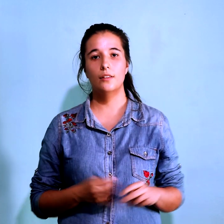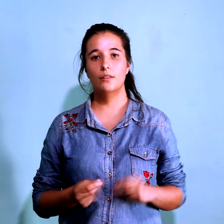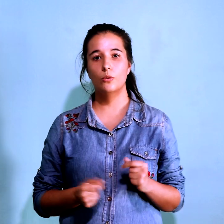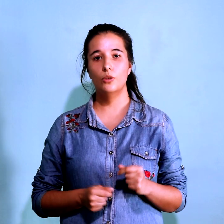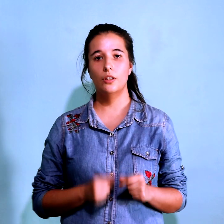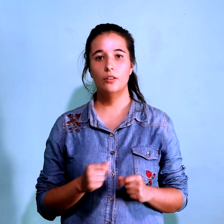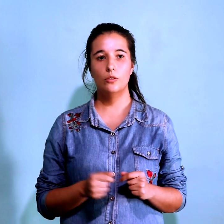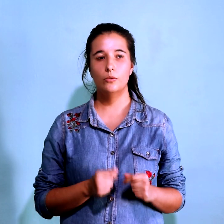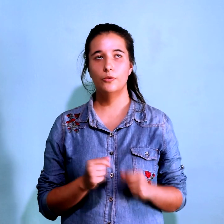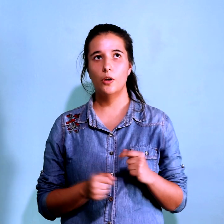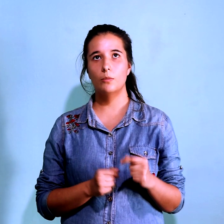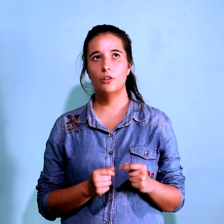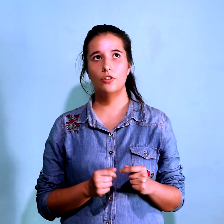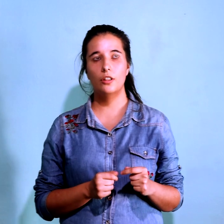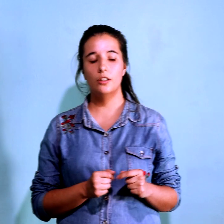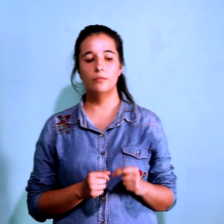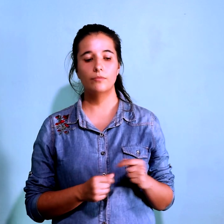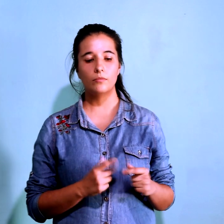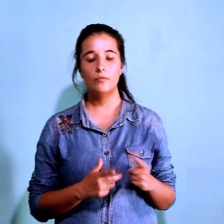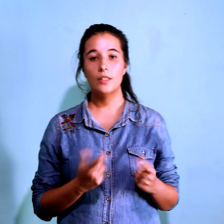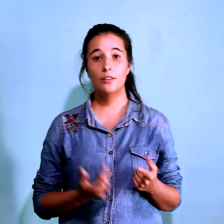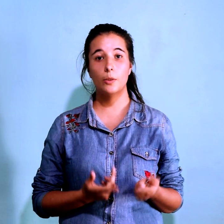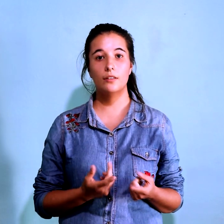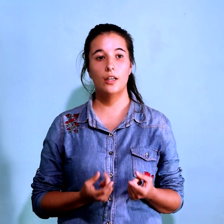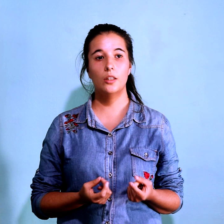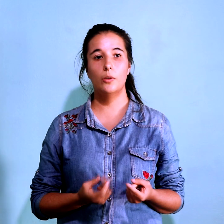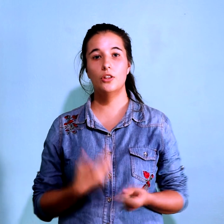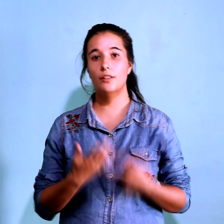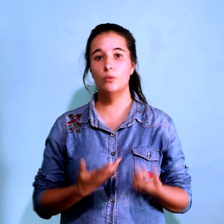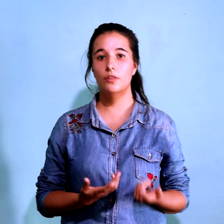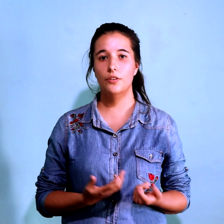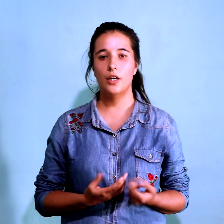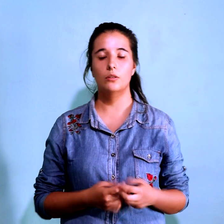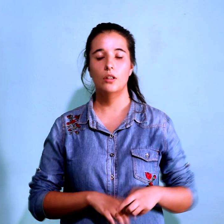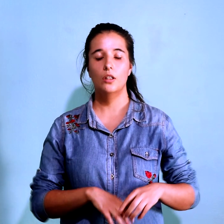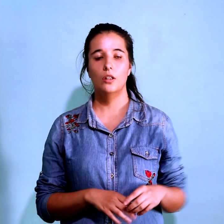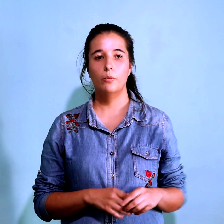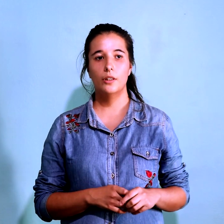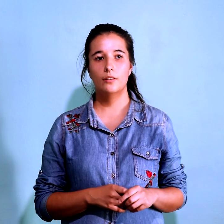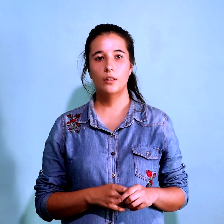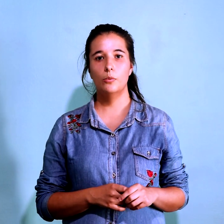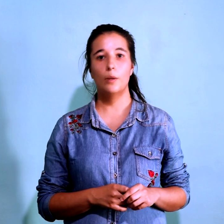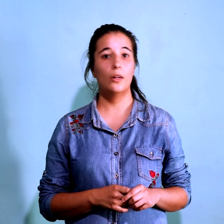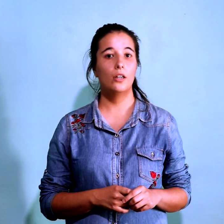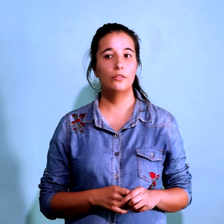eles utilizam formas de se expressar que pode ter algum significado. Por exemplo, a